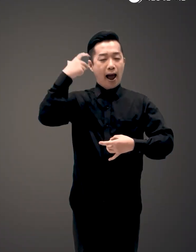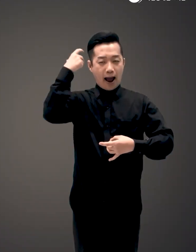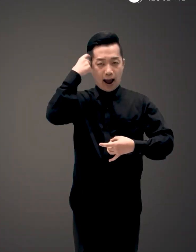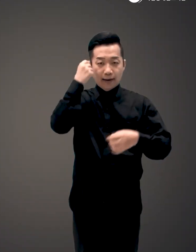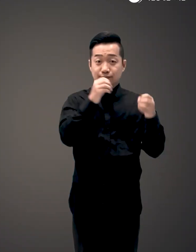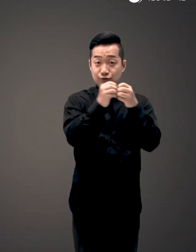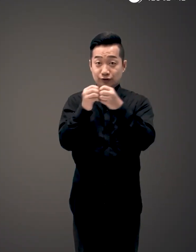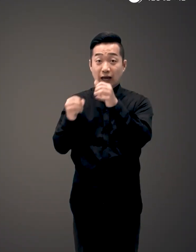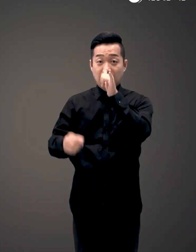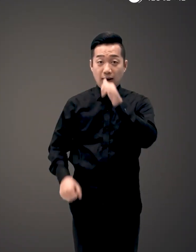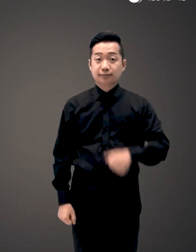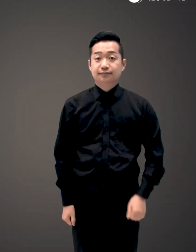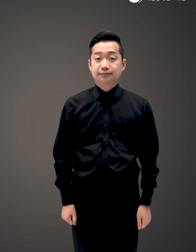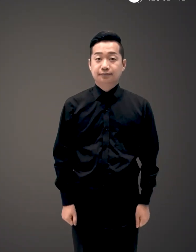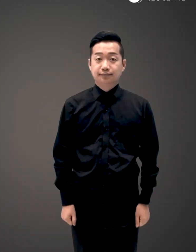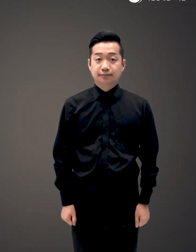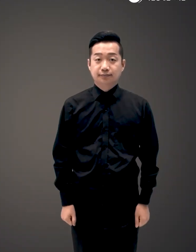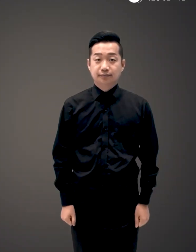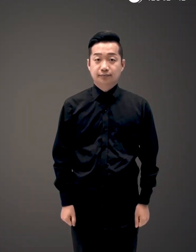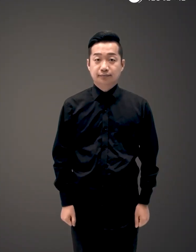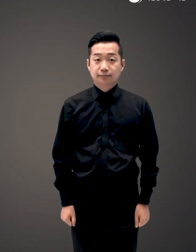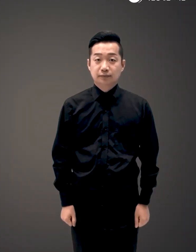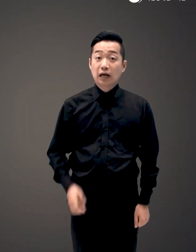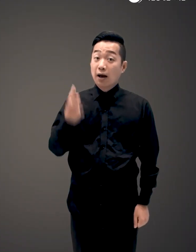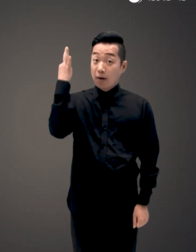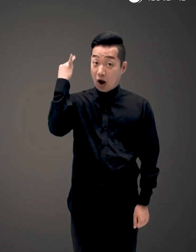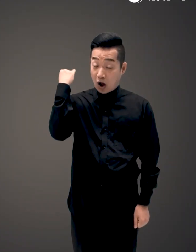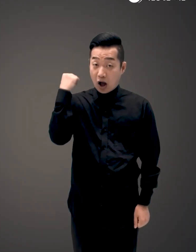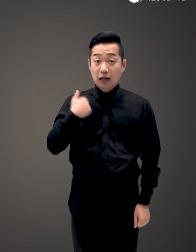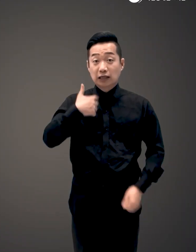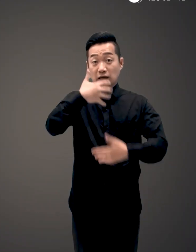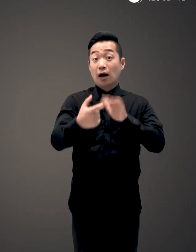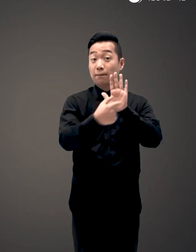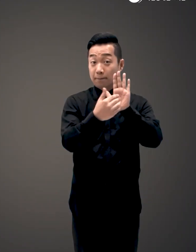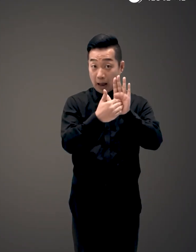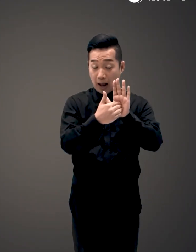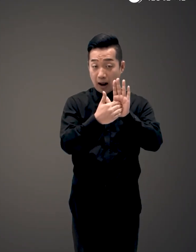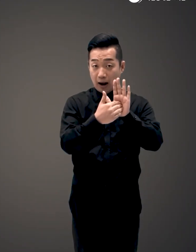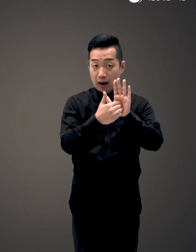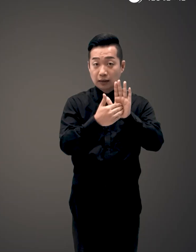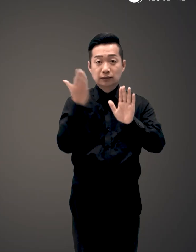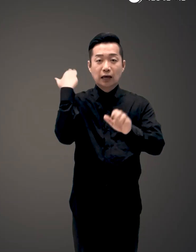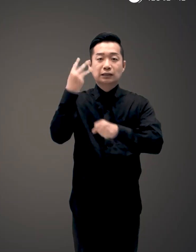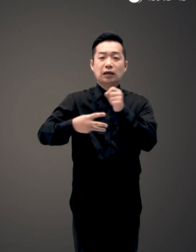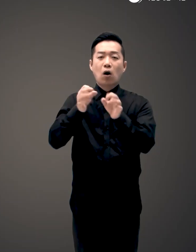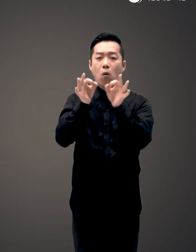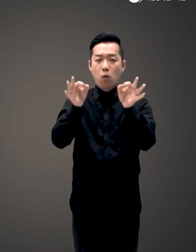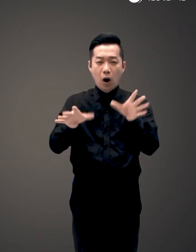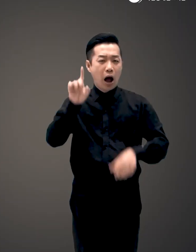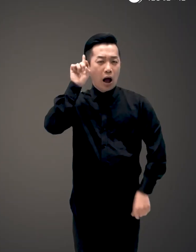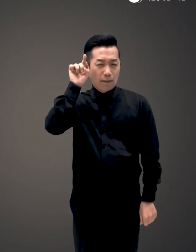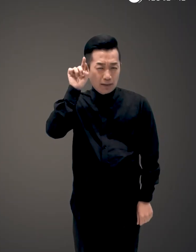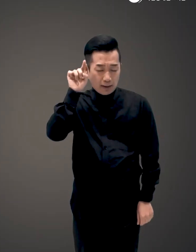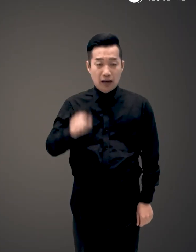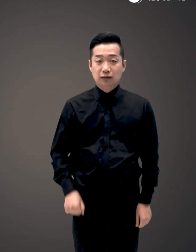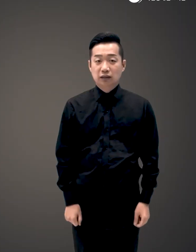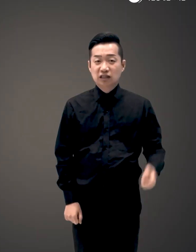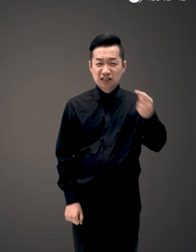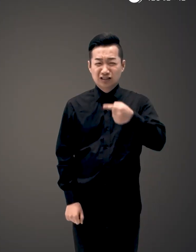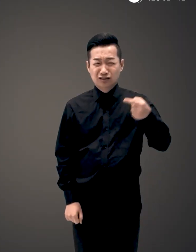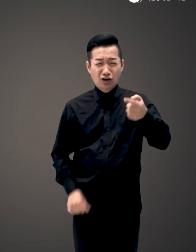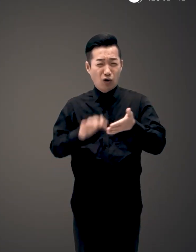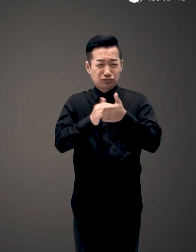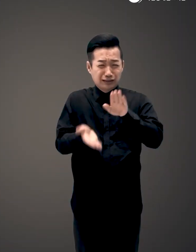자기 암시 문장들이 쭉 있습니다. 며칠 전에 영상으로 올렸죠. 지난 3년간